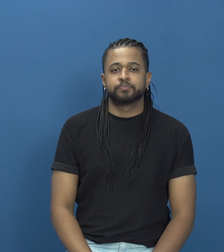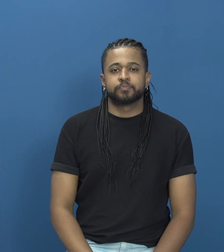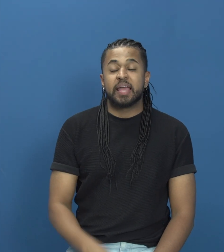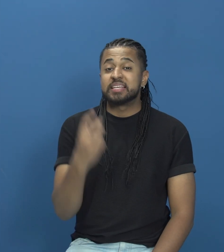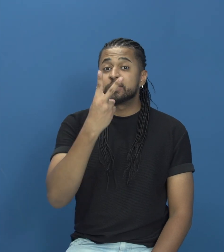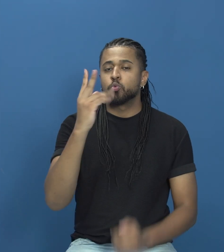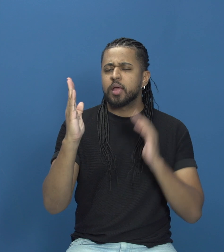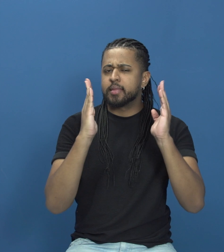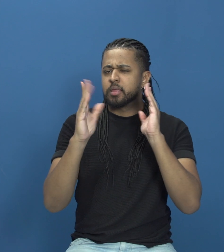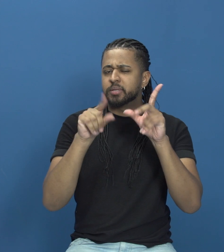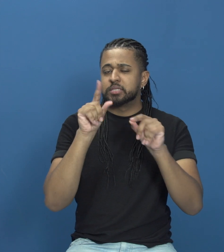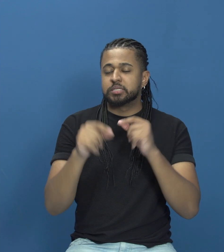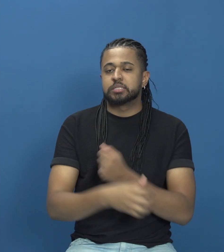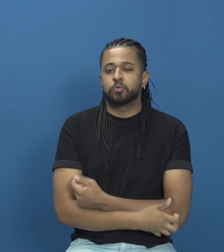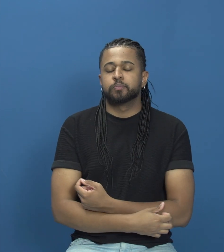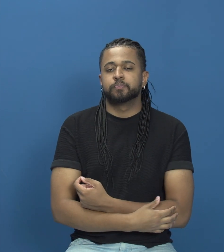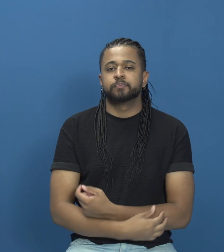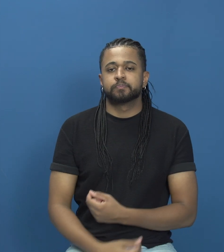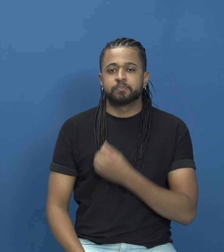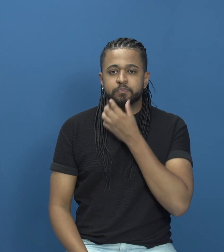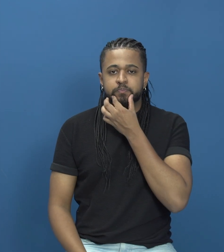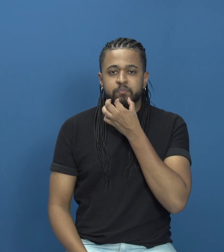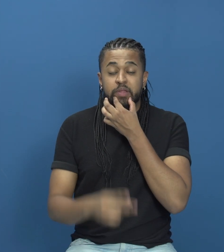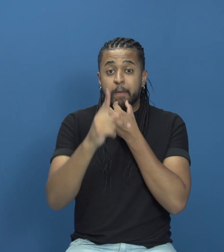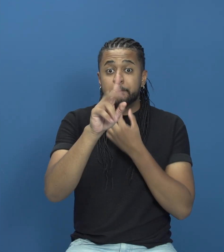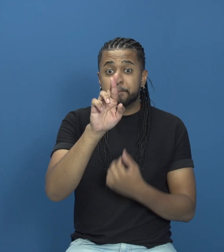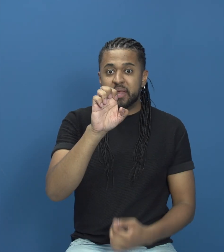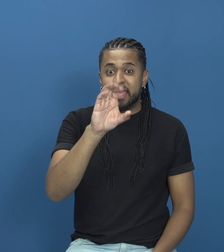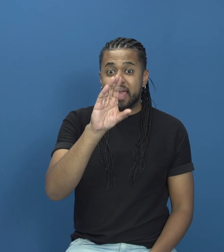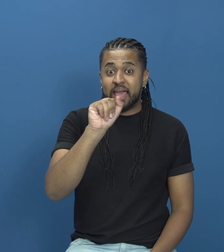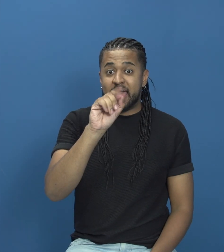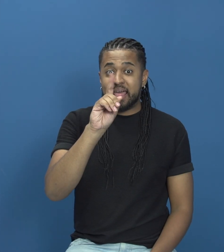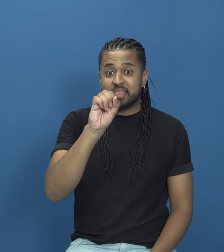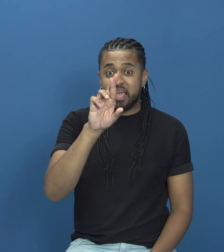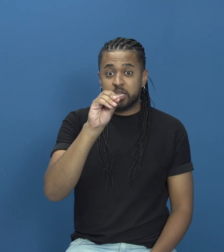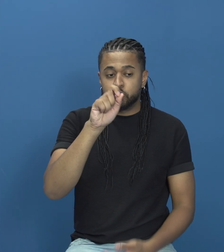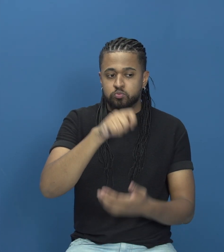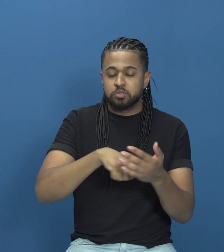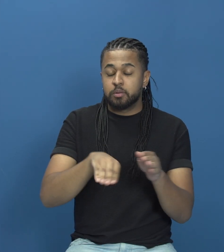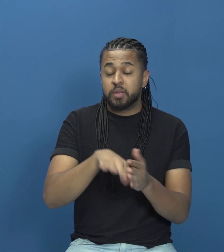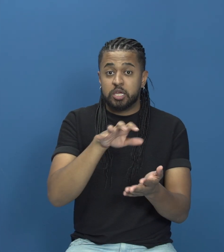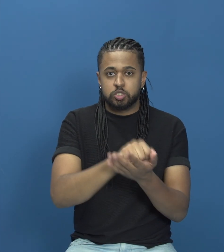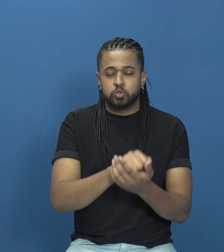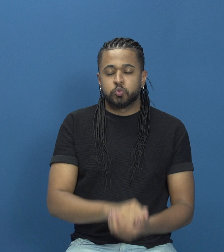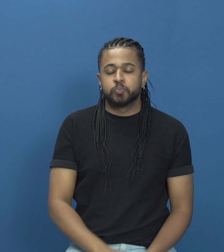segunda etapa de seleção, abre parênteses, pré-cadastro e registro, fecha parênteses.